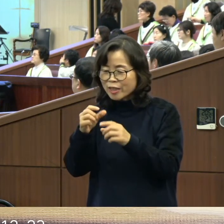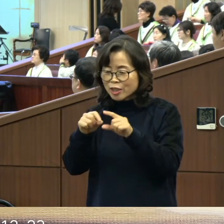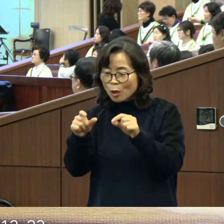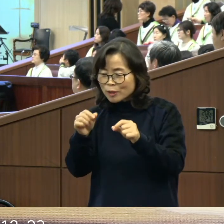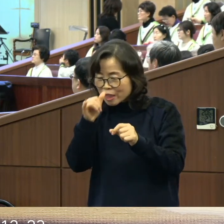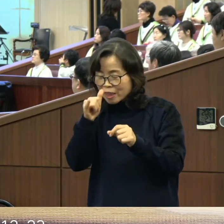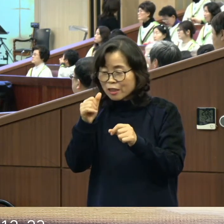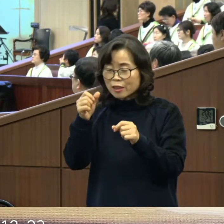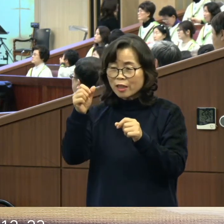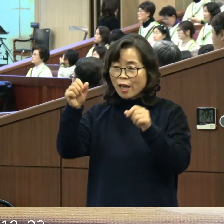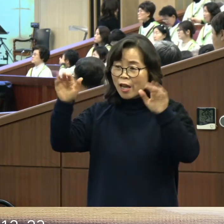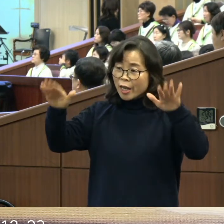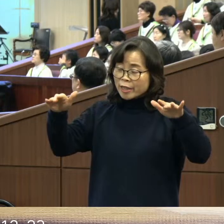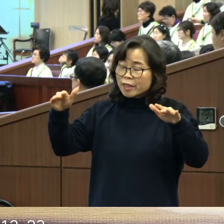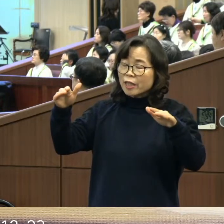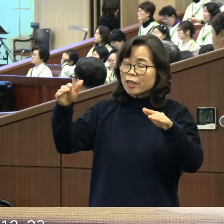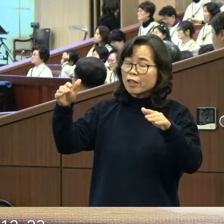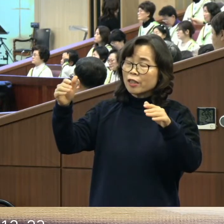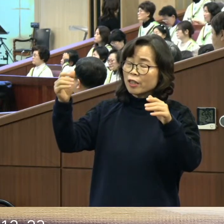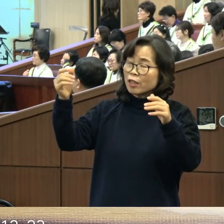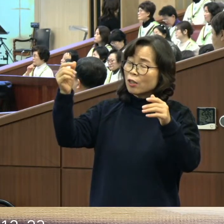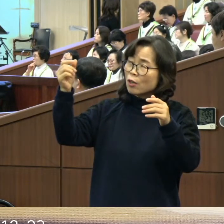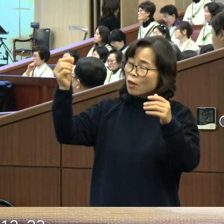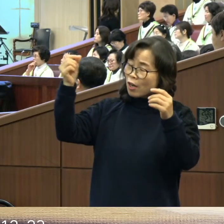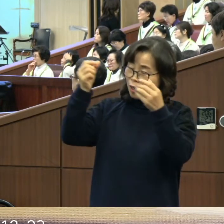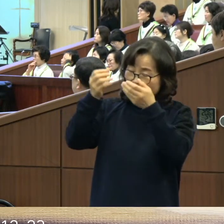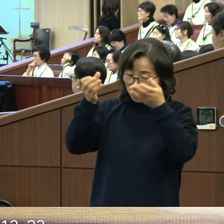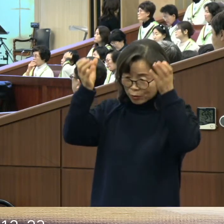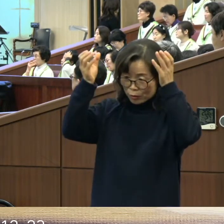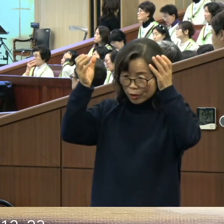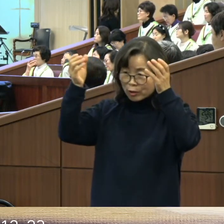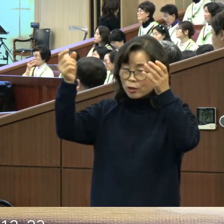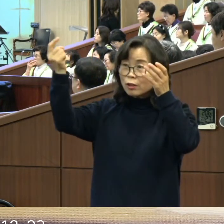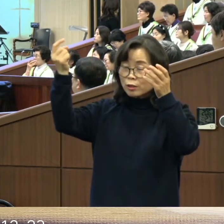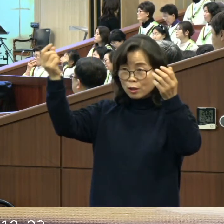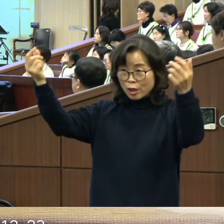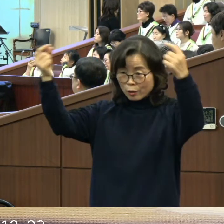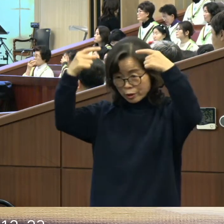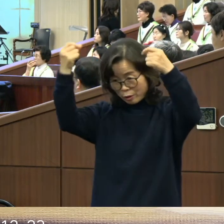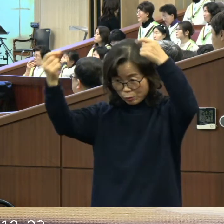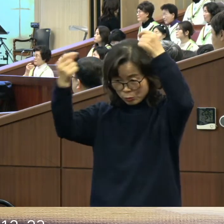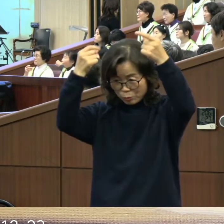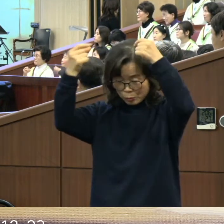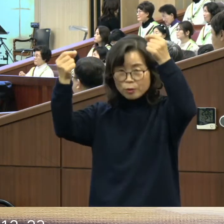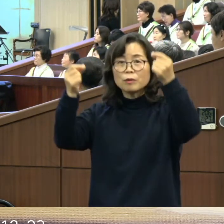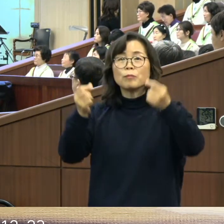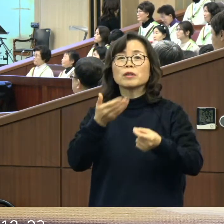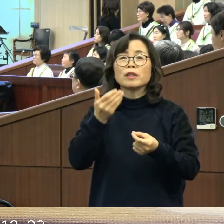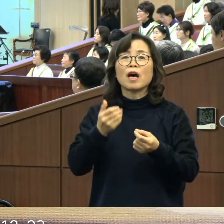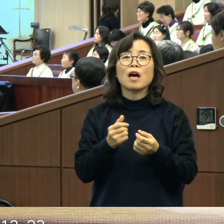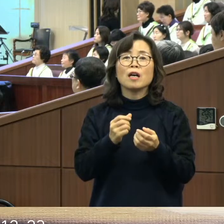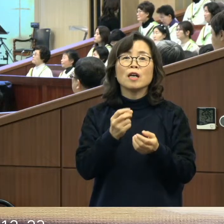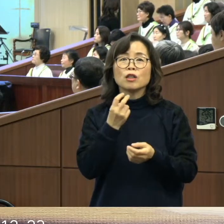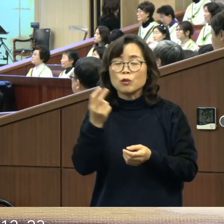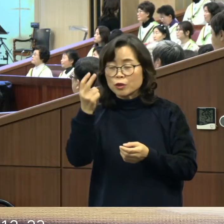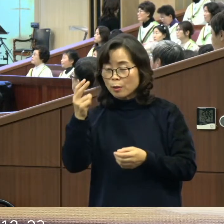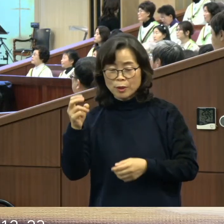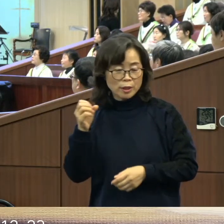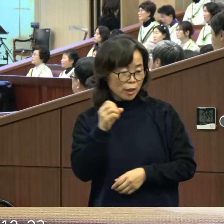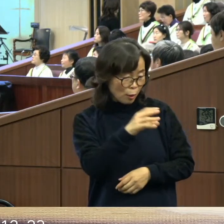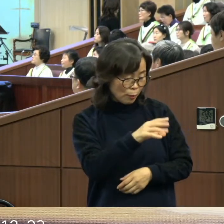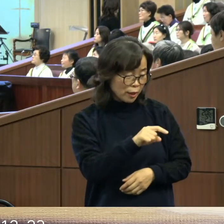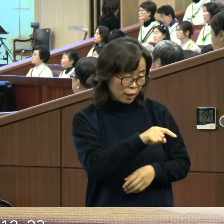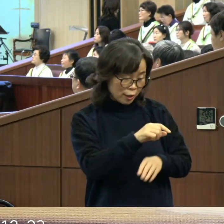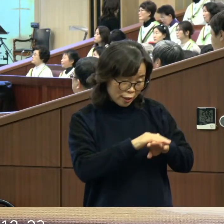있는데 새들이 내 머리의 강줄이에서 그것을 먹더라. 요셉이 대답하여 이르되